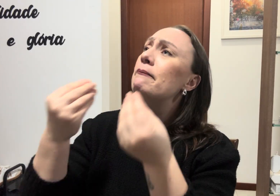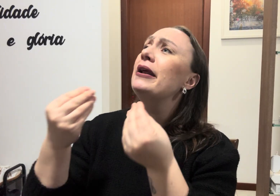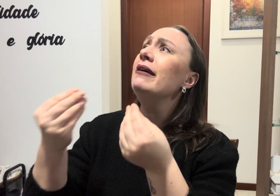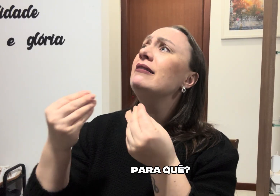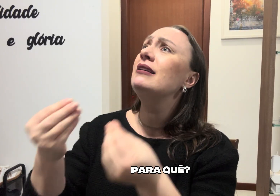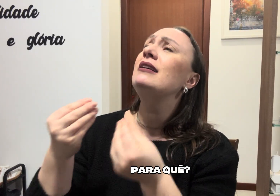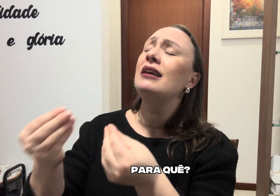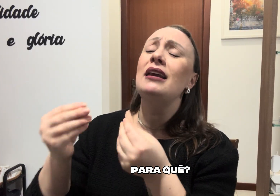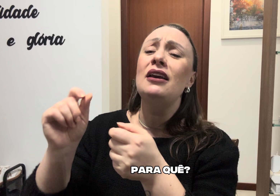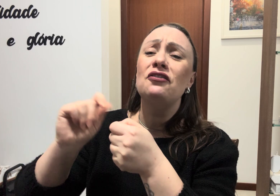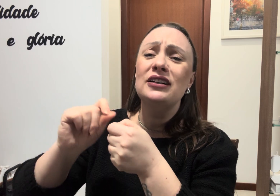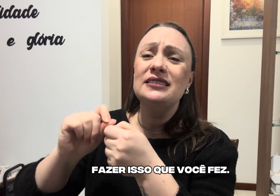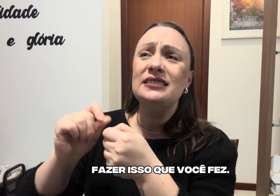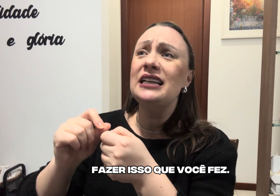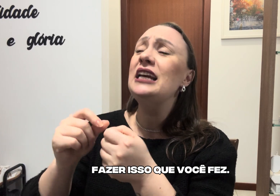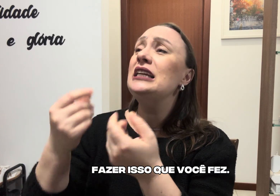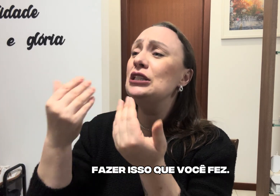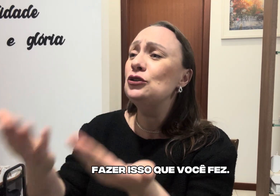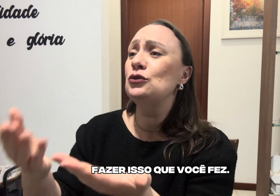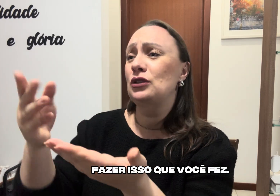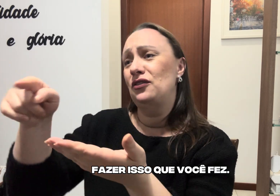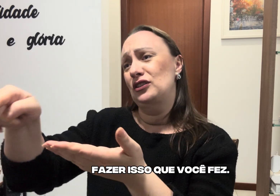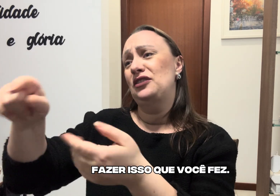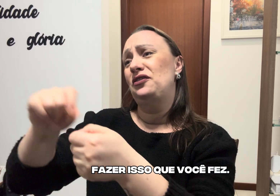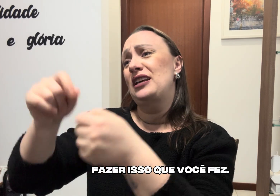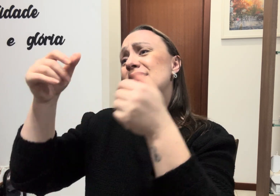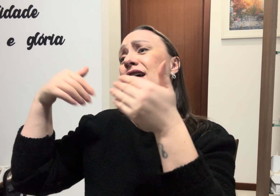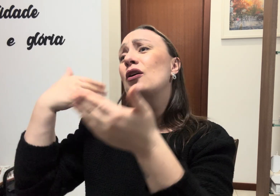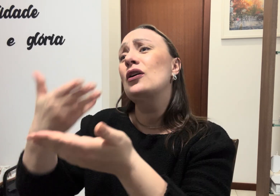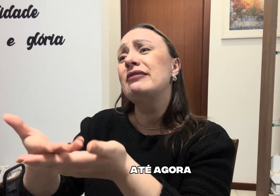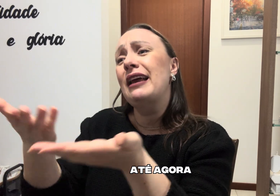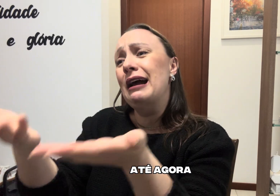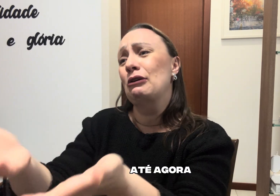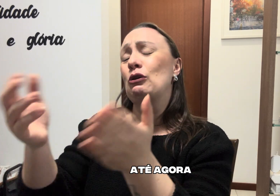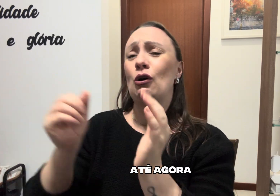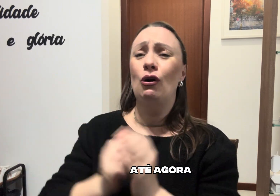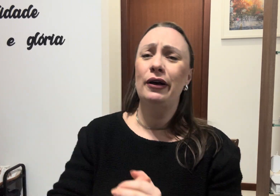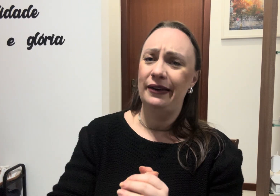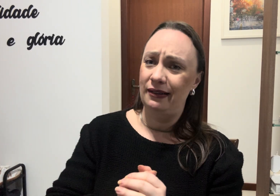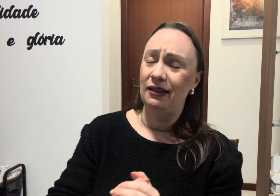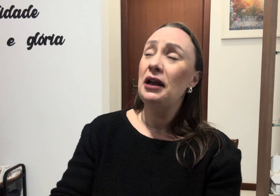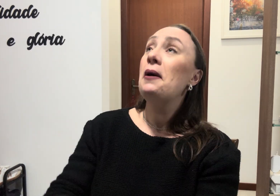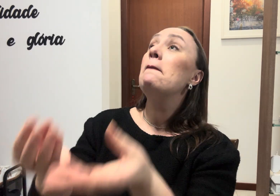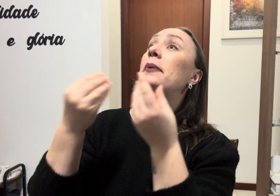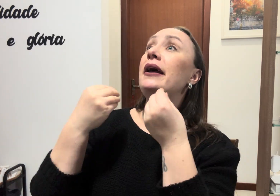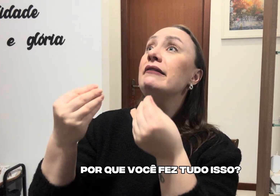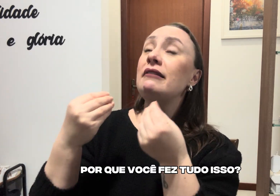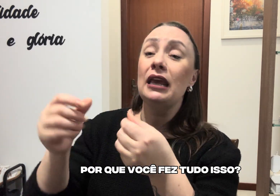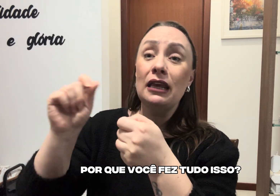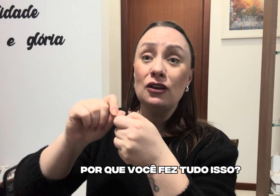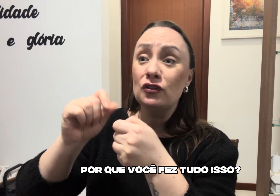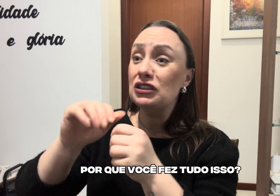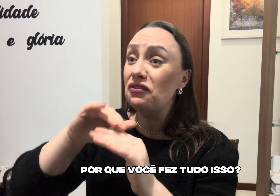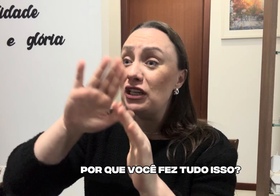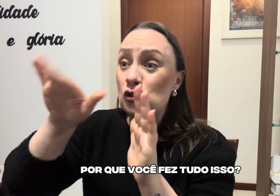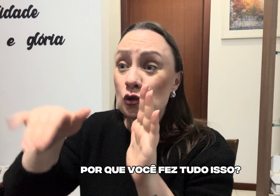Pra que fazer isso que você fez até agora? Pra que você fez